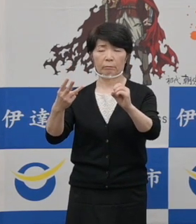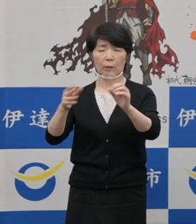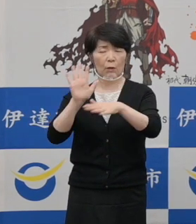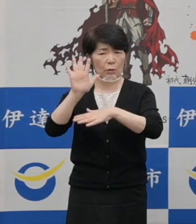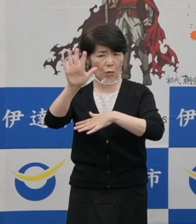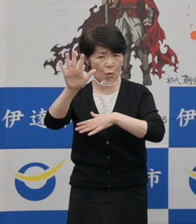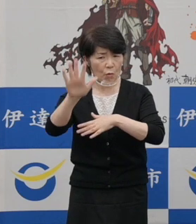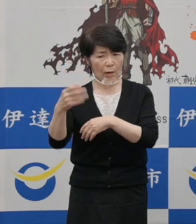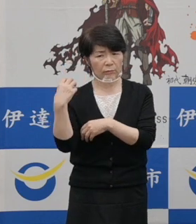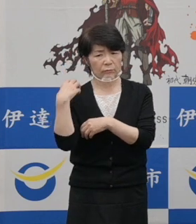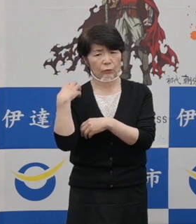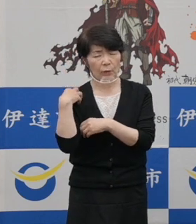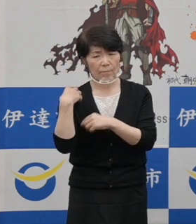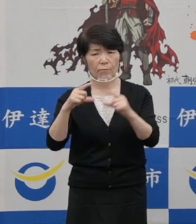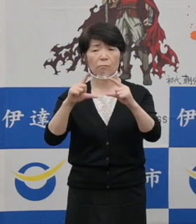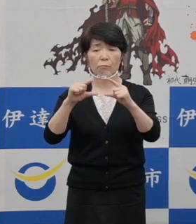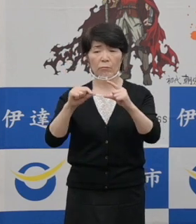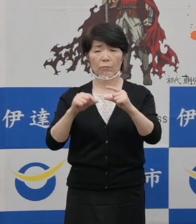担比率につきましては